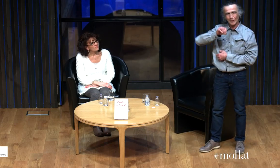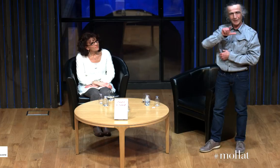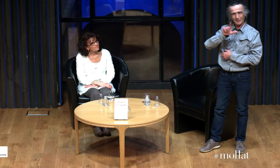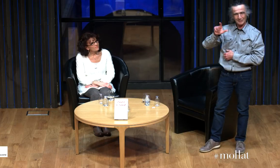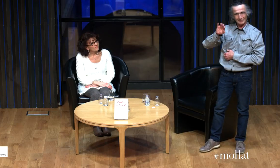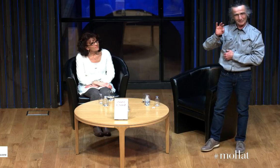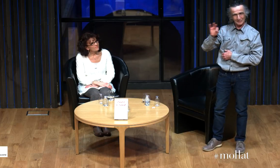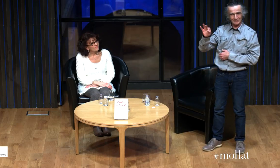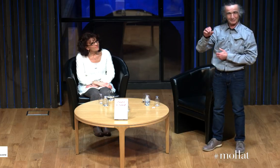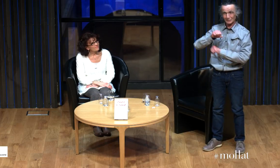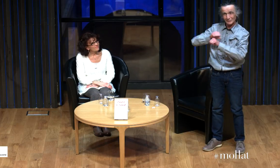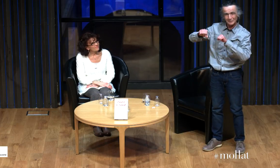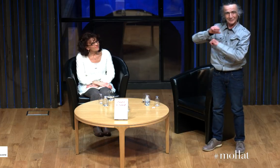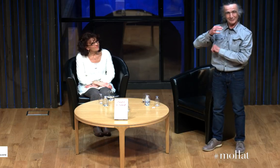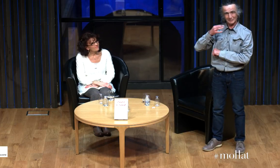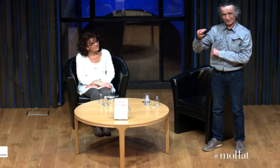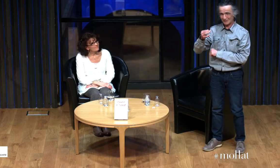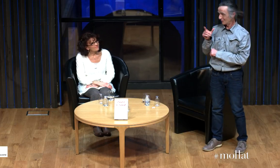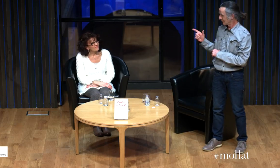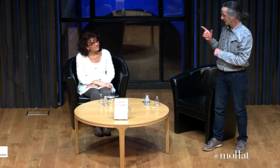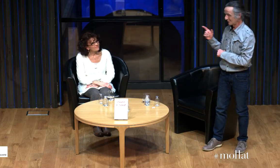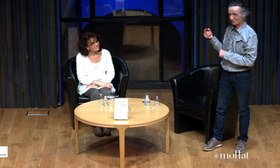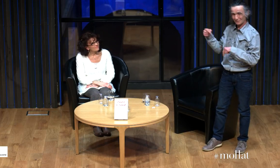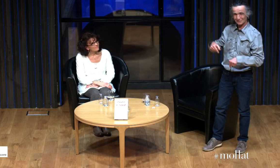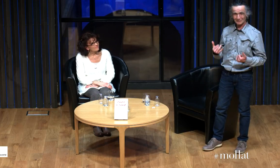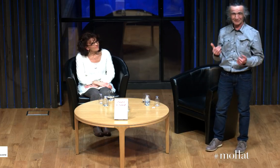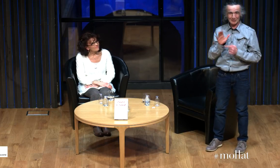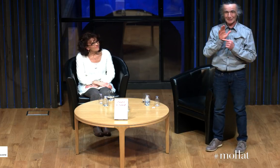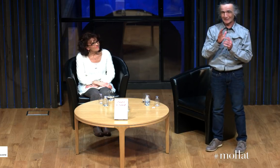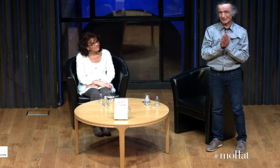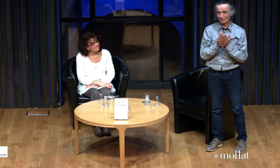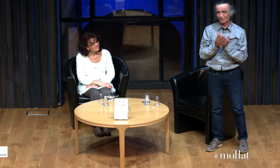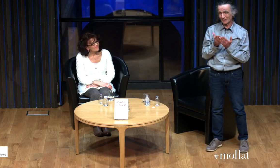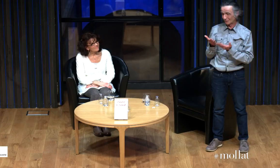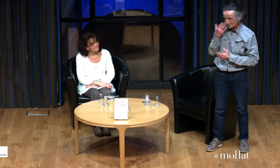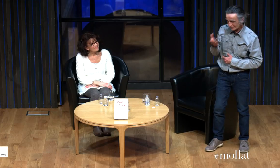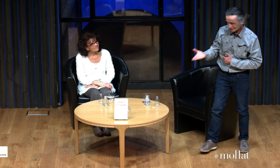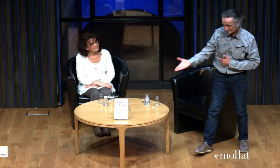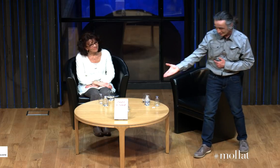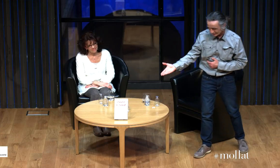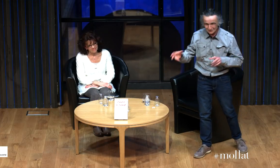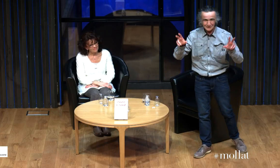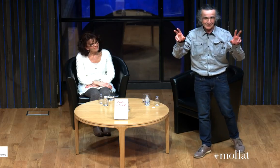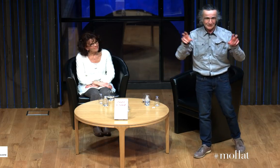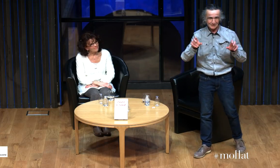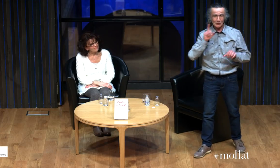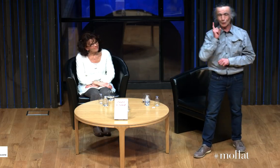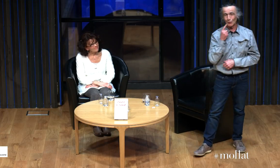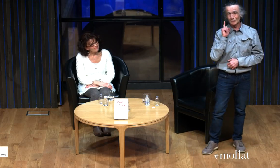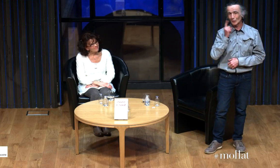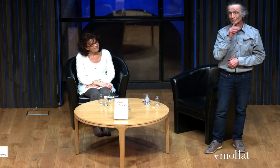merci à la librairie Mola. Un grand merci très très sincère d'avoir pu organiser cette présentation de notre